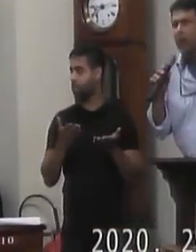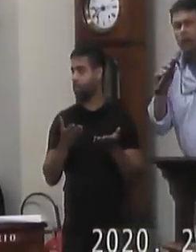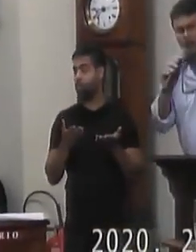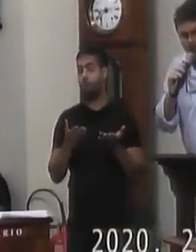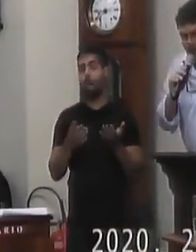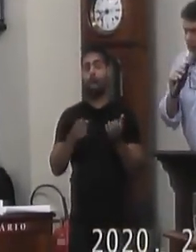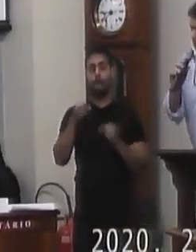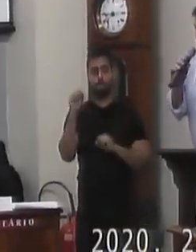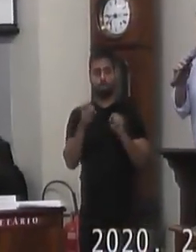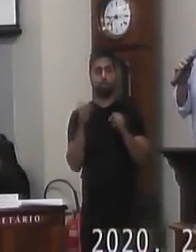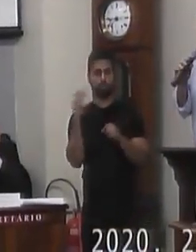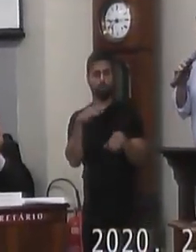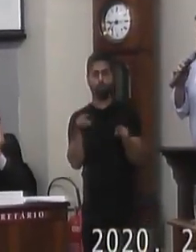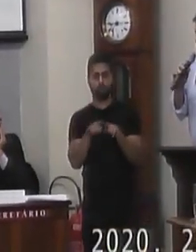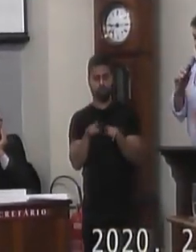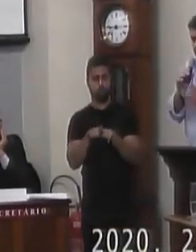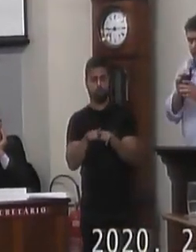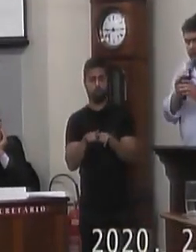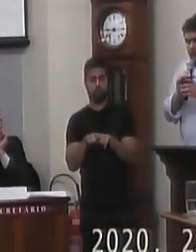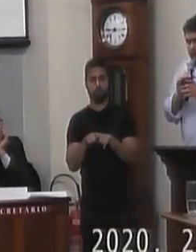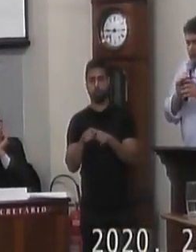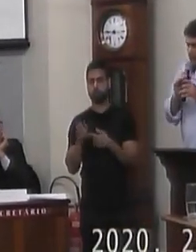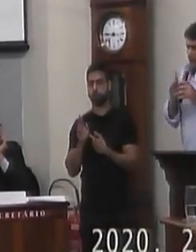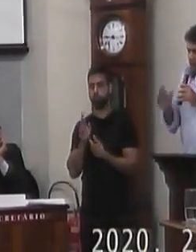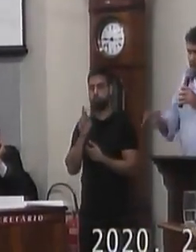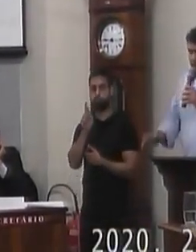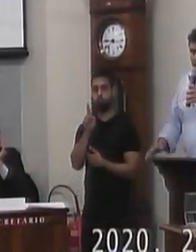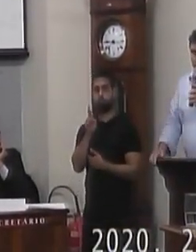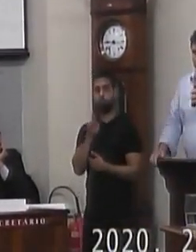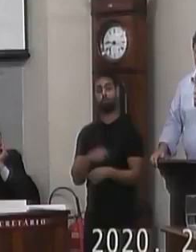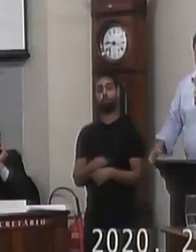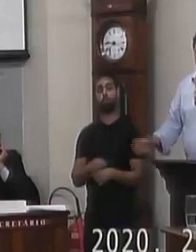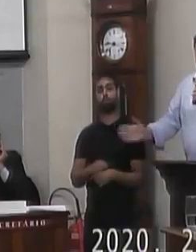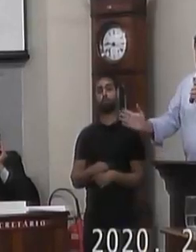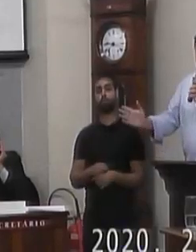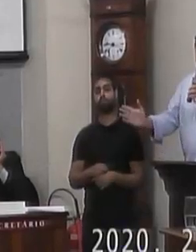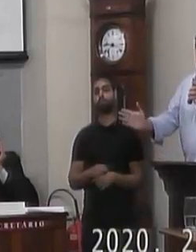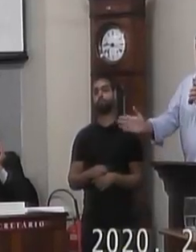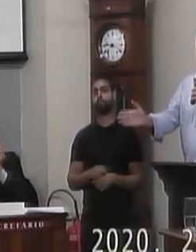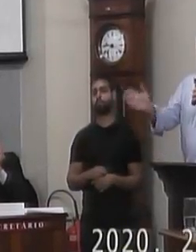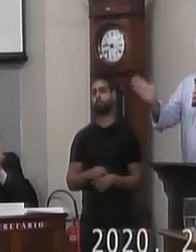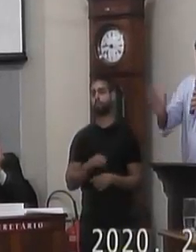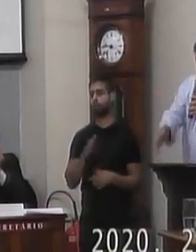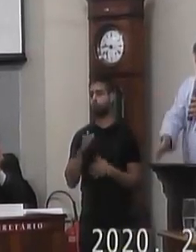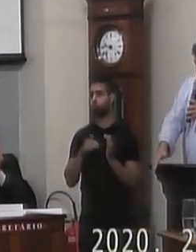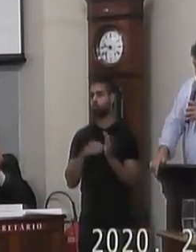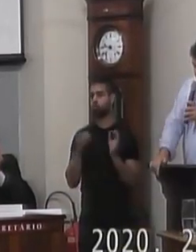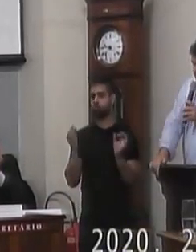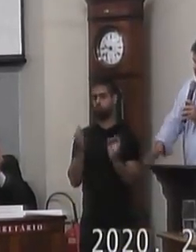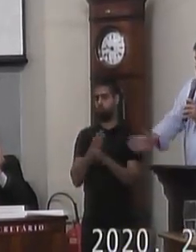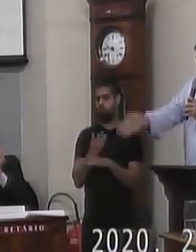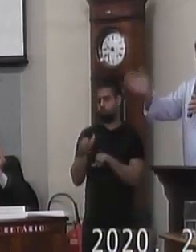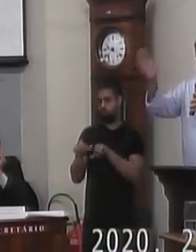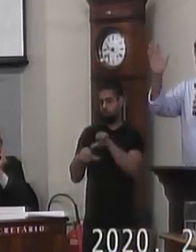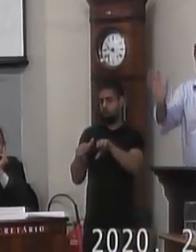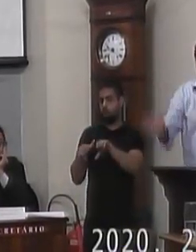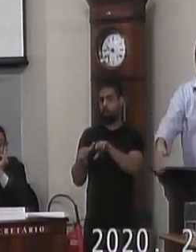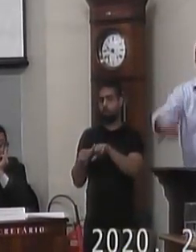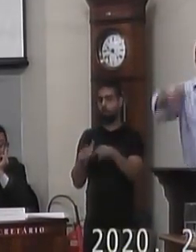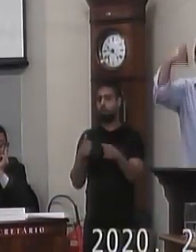empresa que vai se estabelecer também para poder se apresentar. Isso. Assim que, né, realmente houver a transição, né,